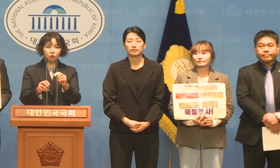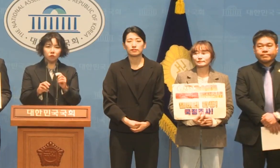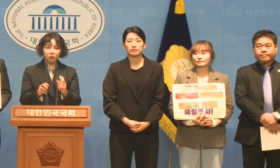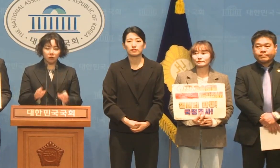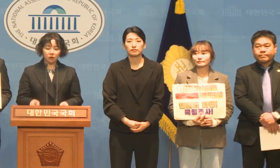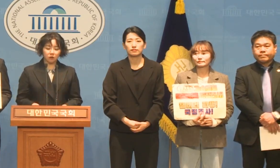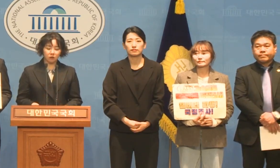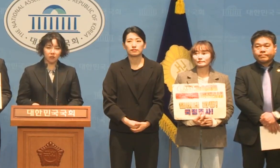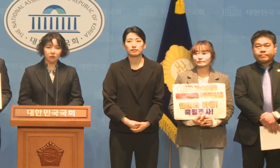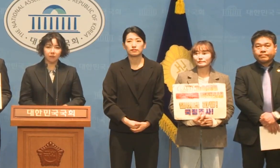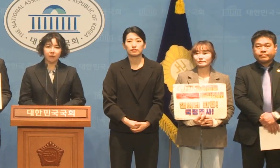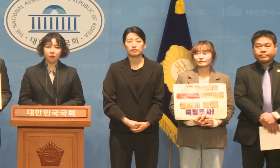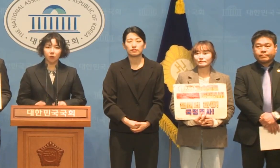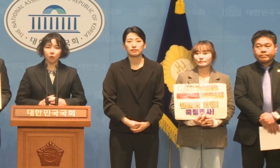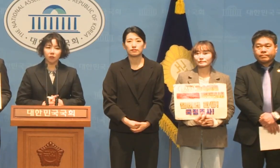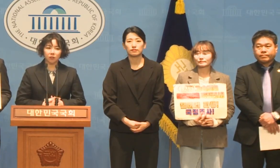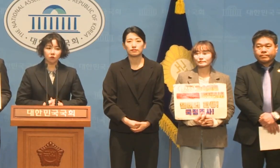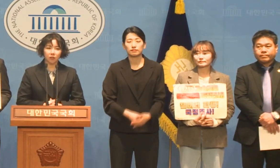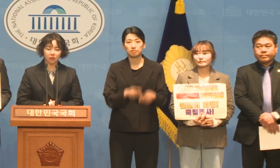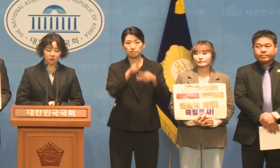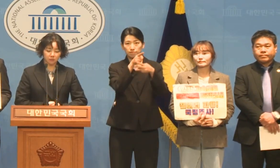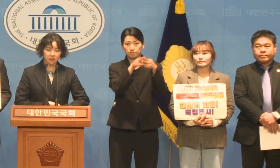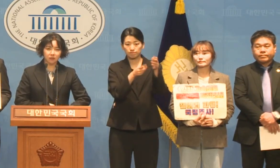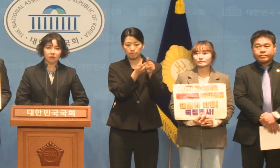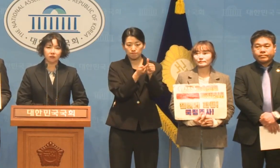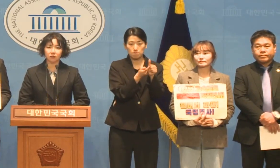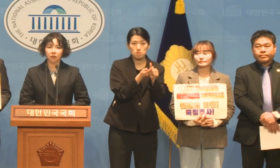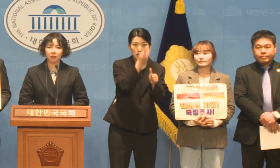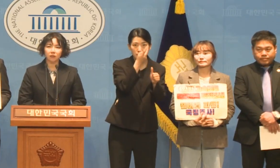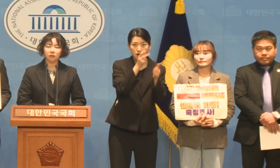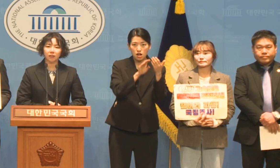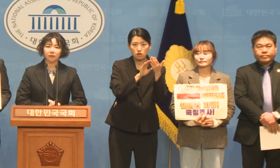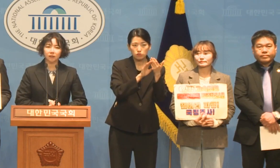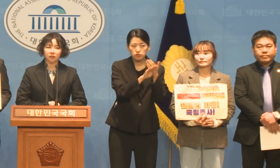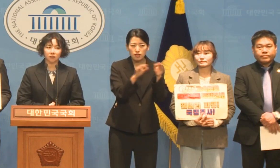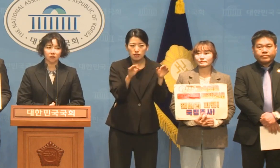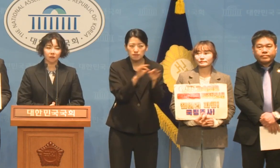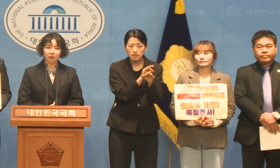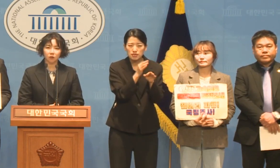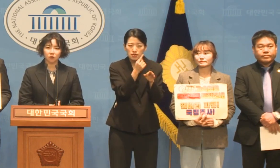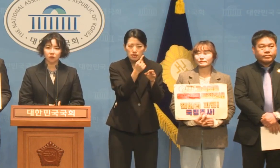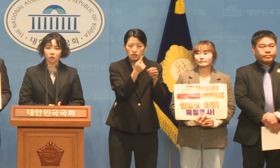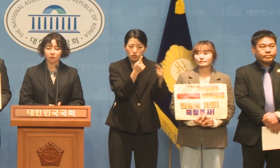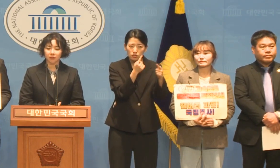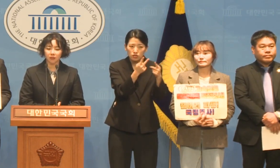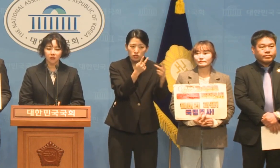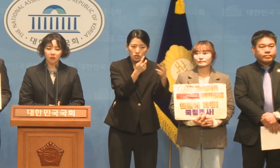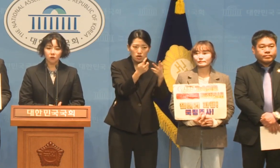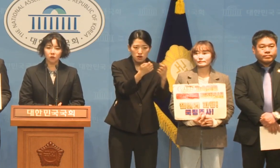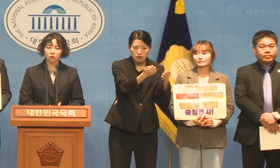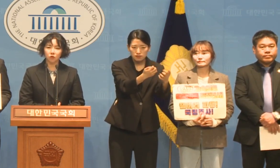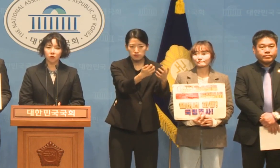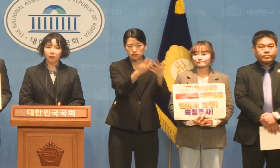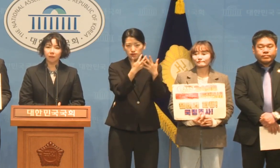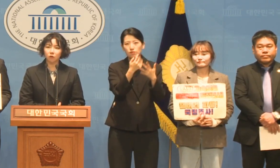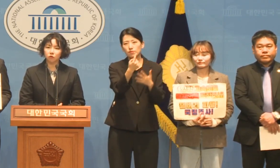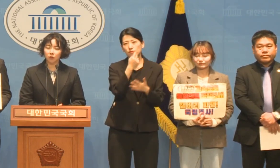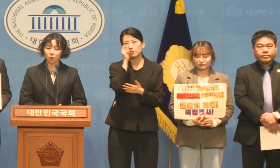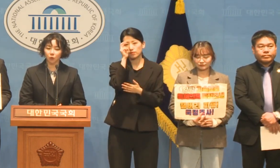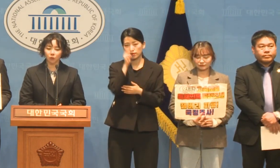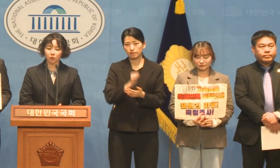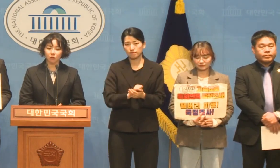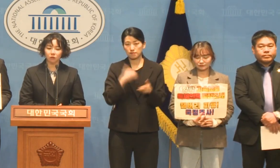네, 이제 윤석열이 파면되고 난 이후에 이런 비리들은 다 하나씩 낱낱이 다 밝혀질 것입니다. 저희는 윤석열